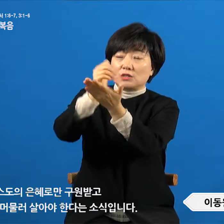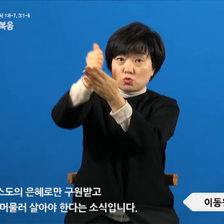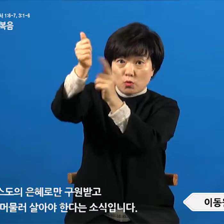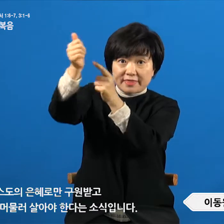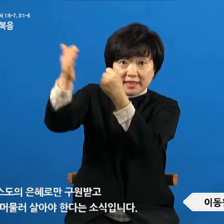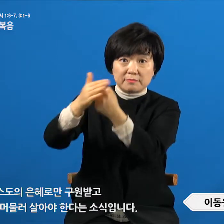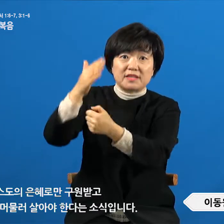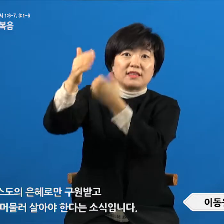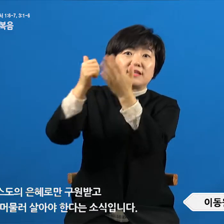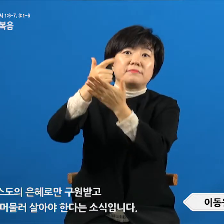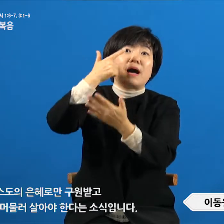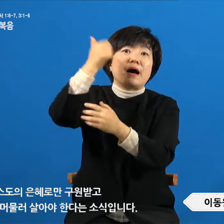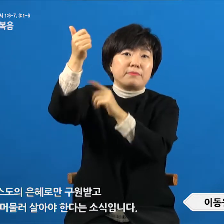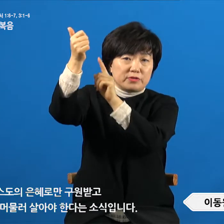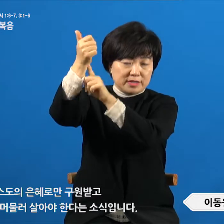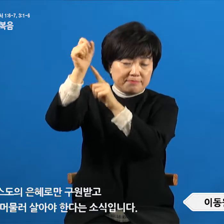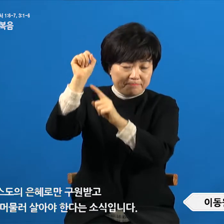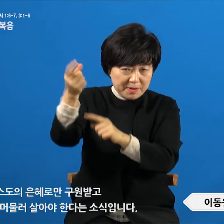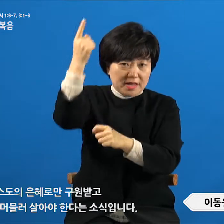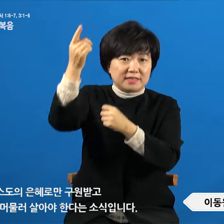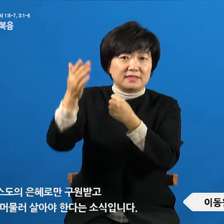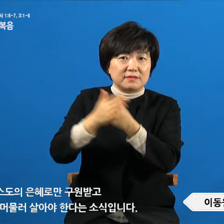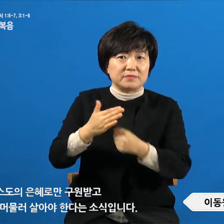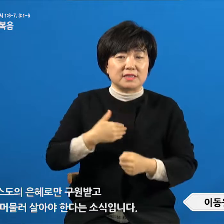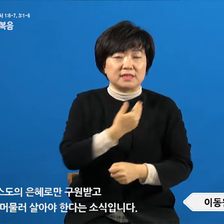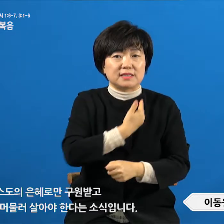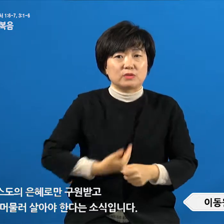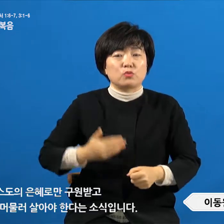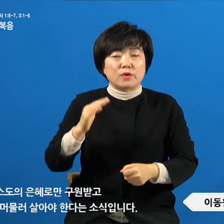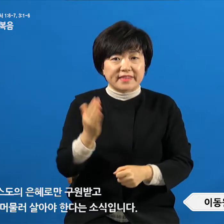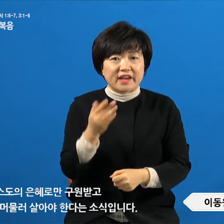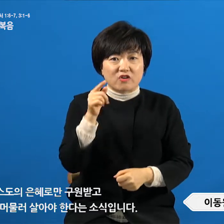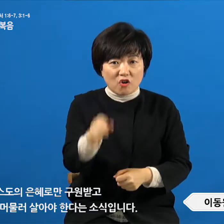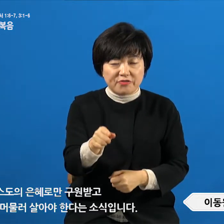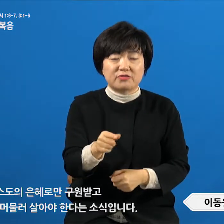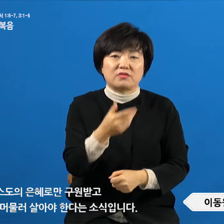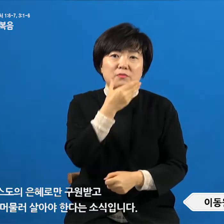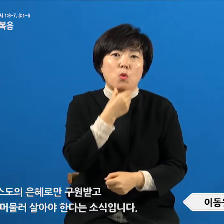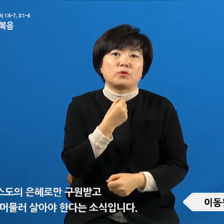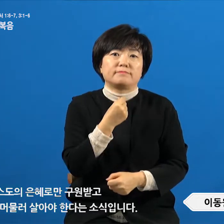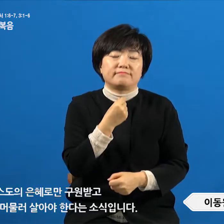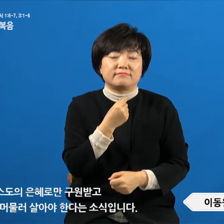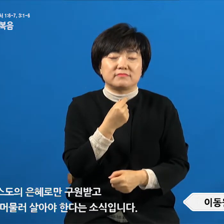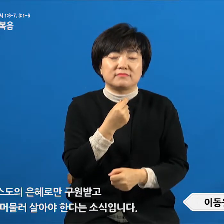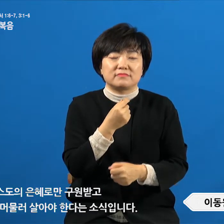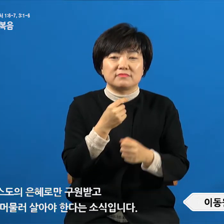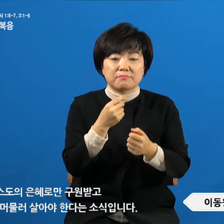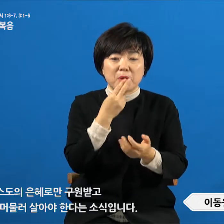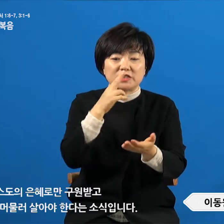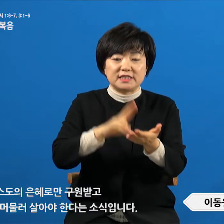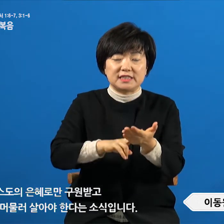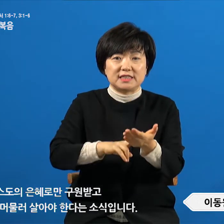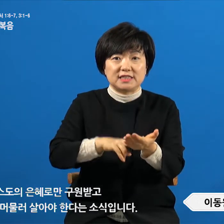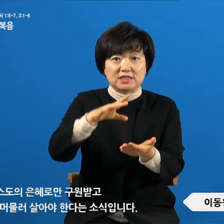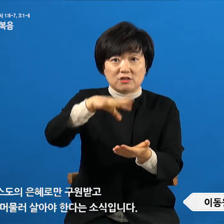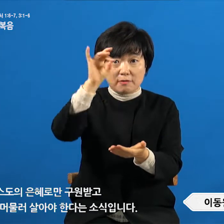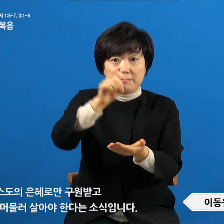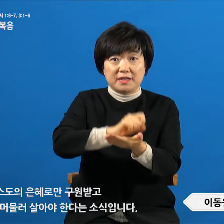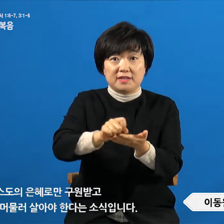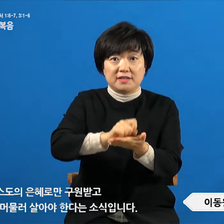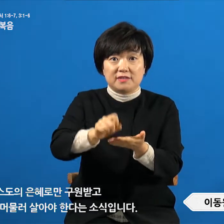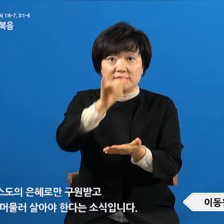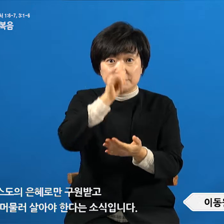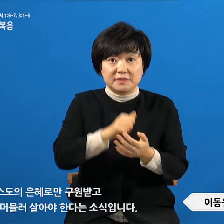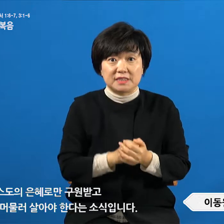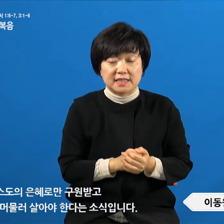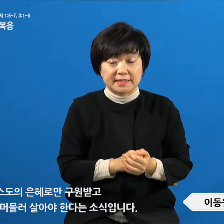아버지로 말미암아 사도가 되었다는 사실을 고백하는 것으로 이 편지의 서두를 장식하고 있습니다.